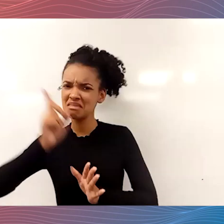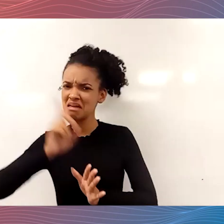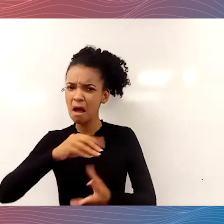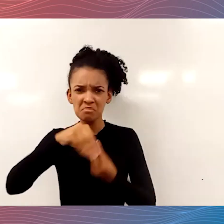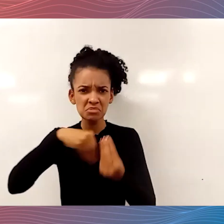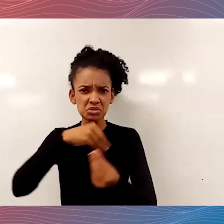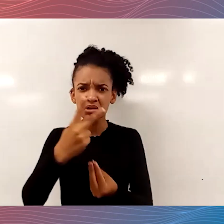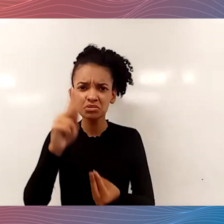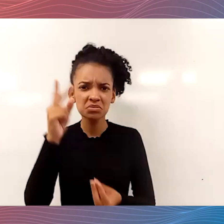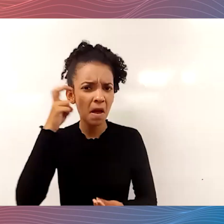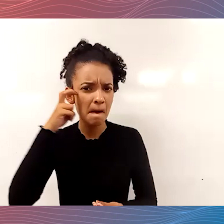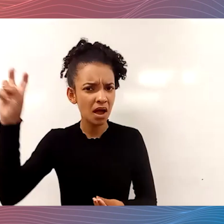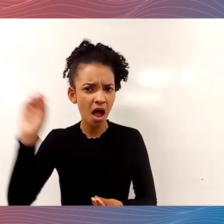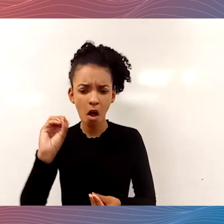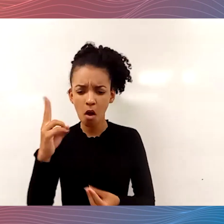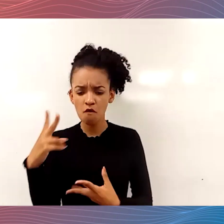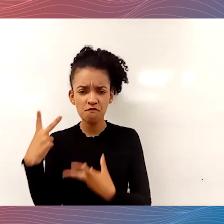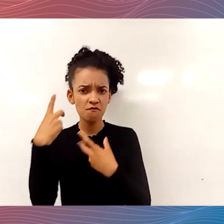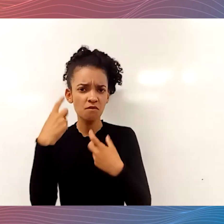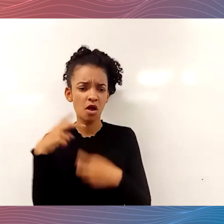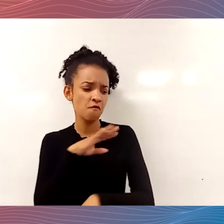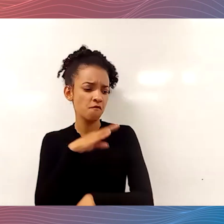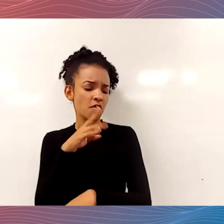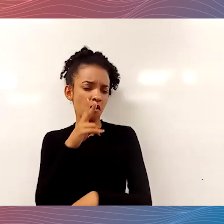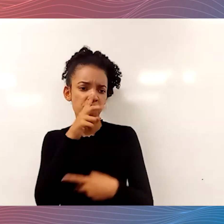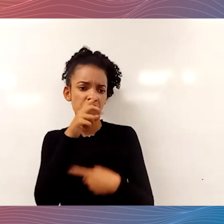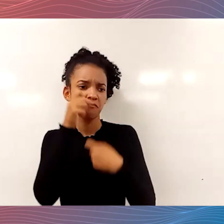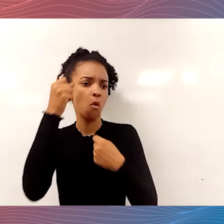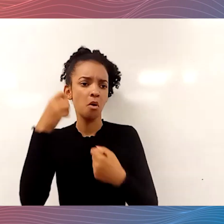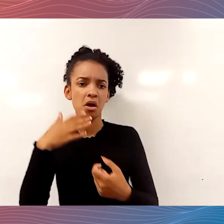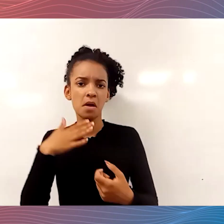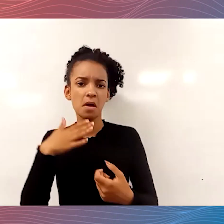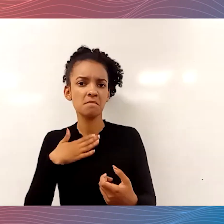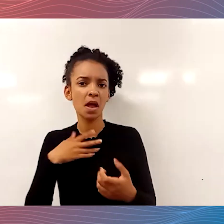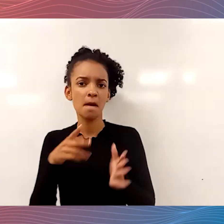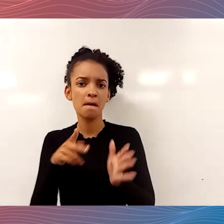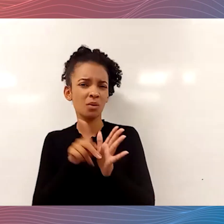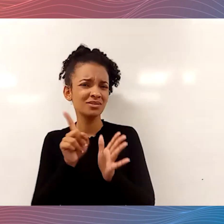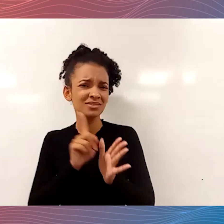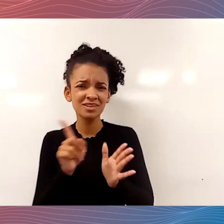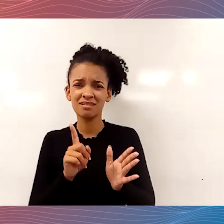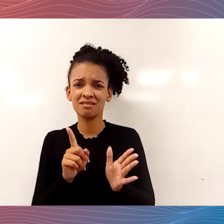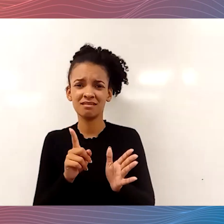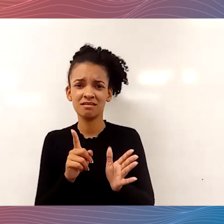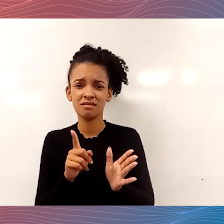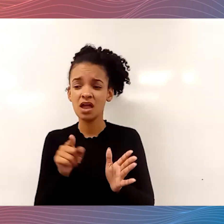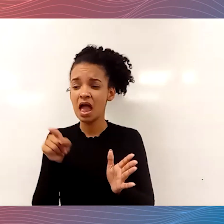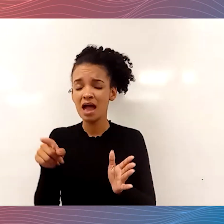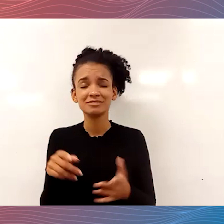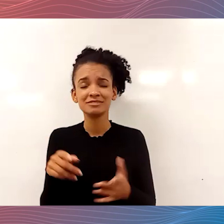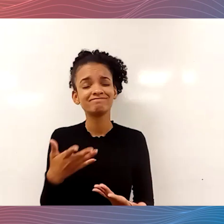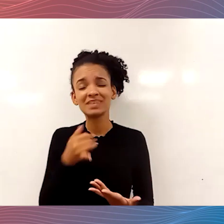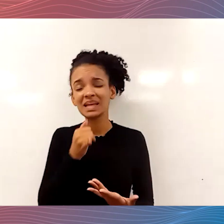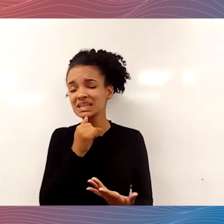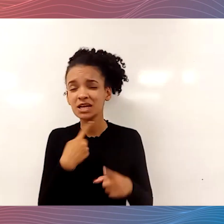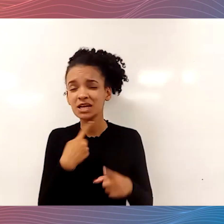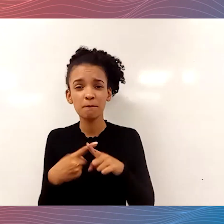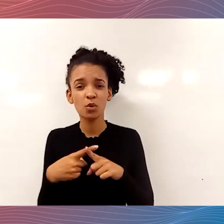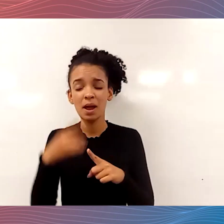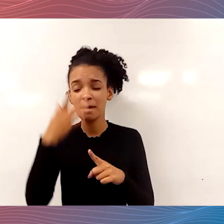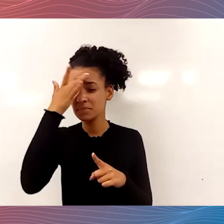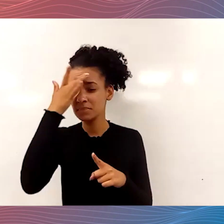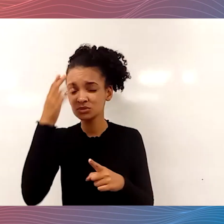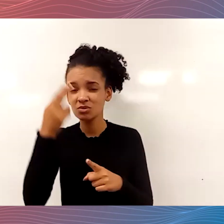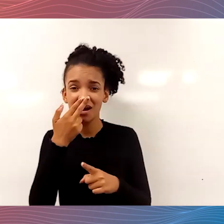Irmão, infelizmente o cristianismo, até na igreja, nós temos usado ainda uma parcela da nossa força, da nossa capacidade. Agora estamos